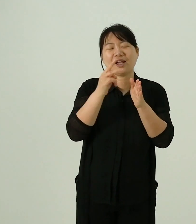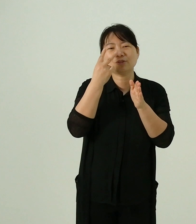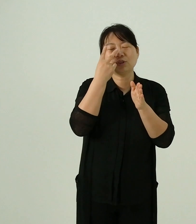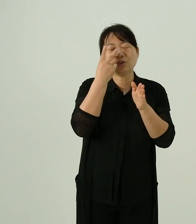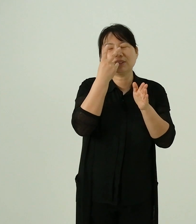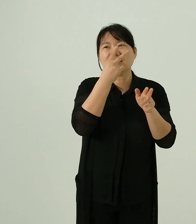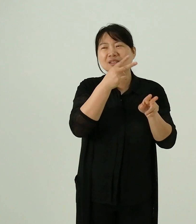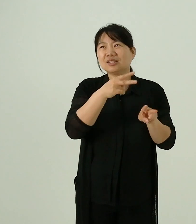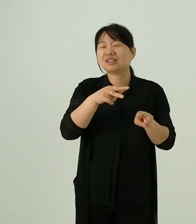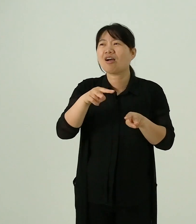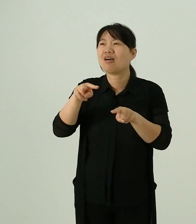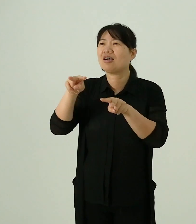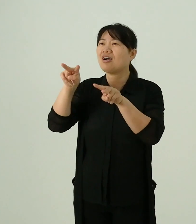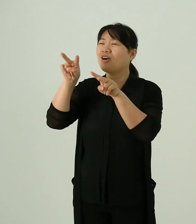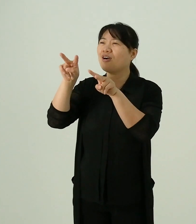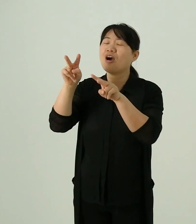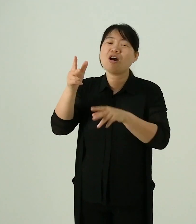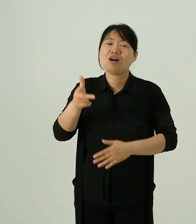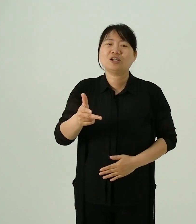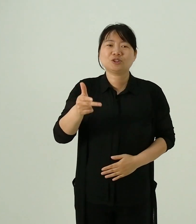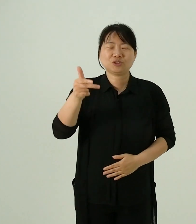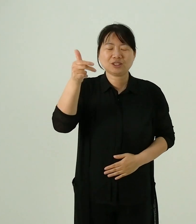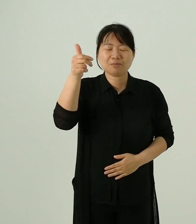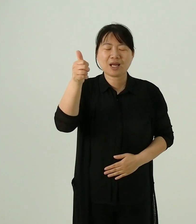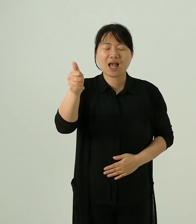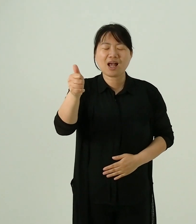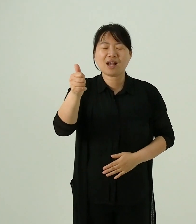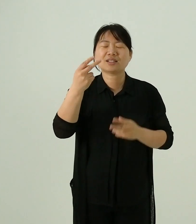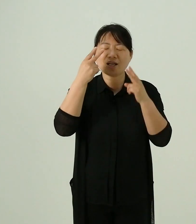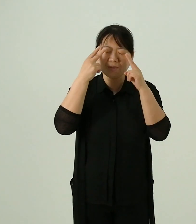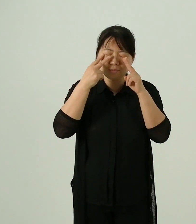믿음에 눈들어 주를